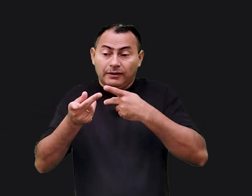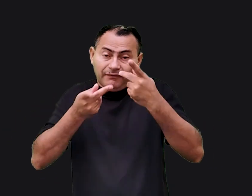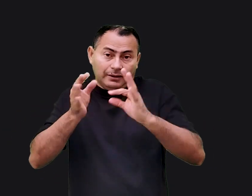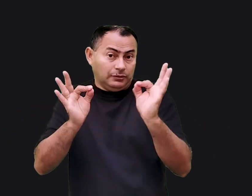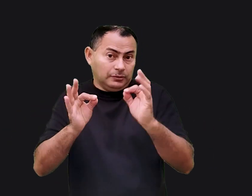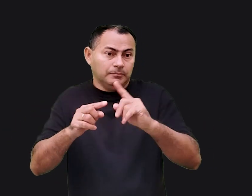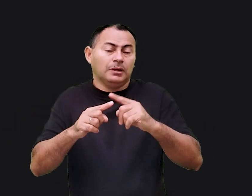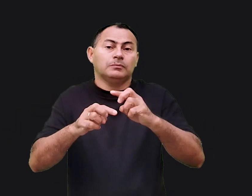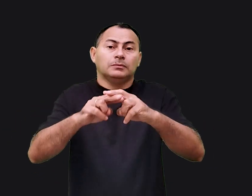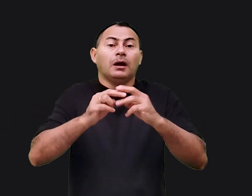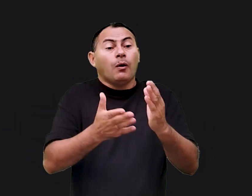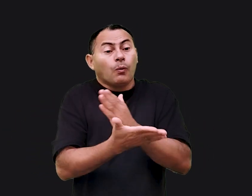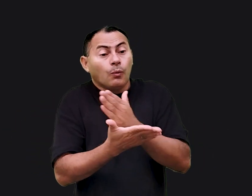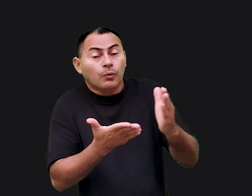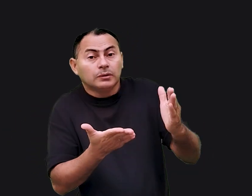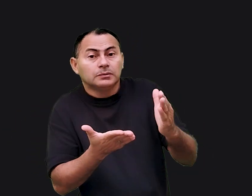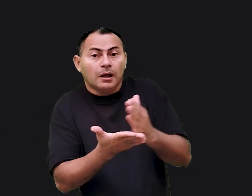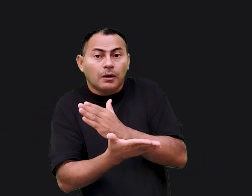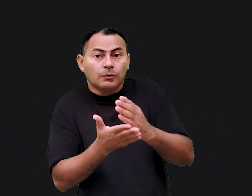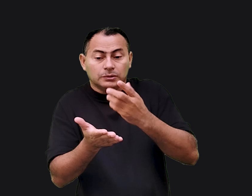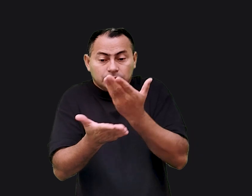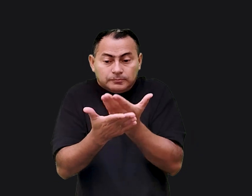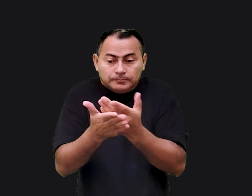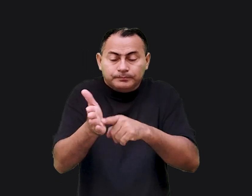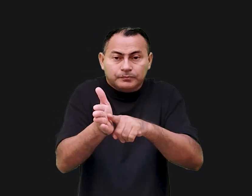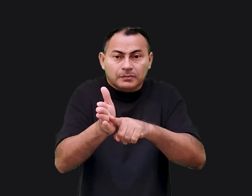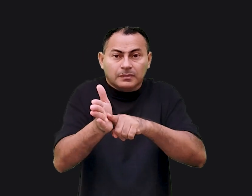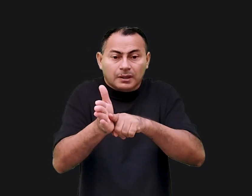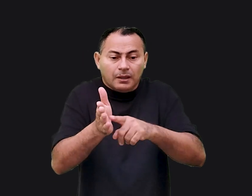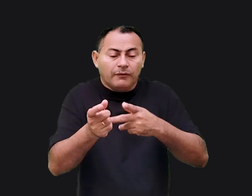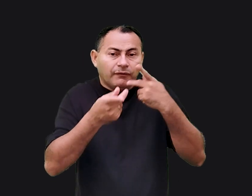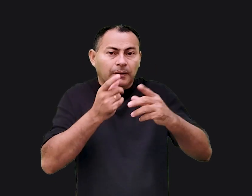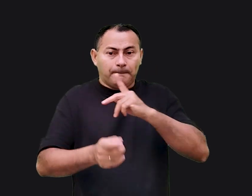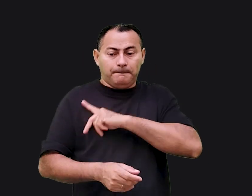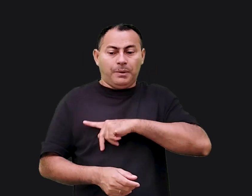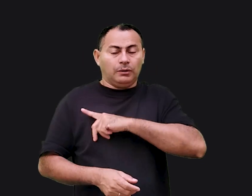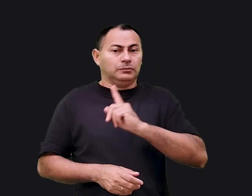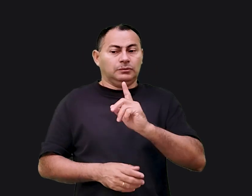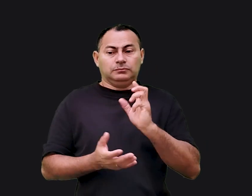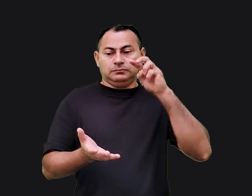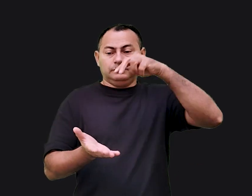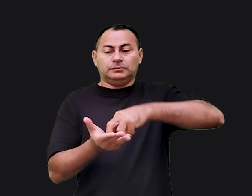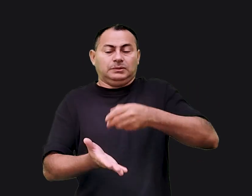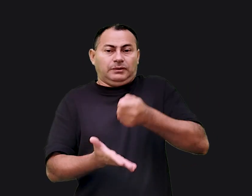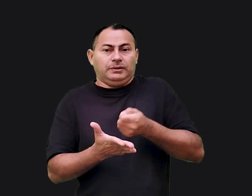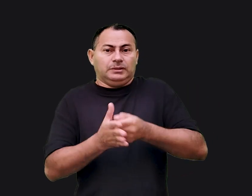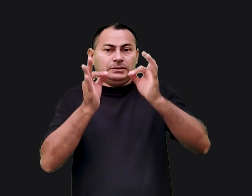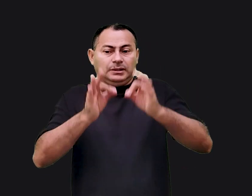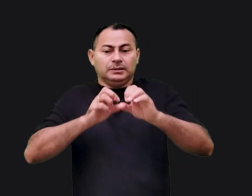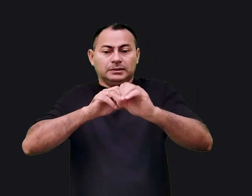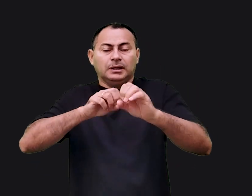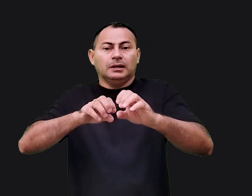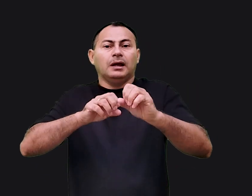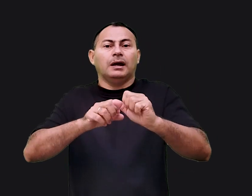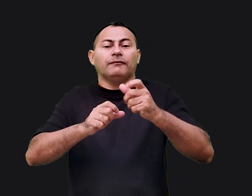há alguns Alguns estudiosos dizem que Paulo não agiu como deveria na cidade de Atenas